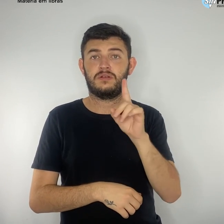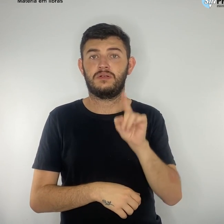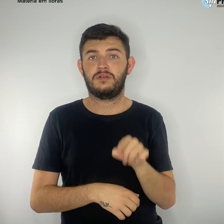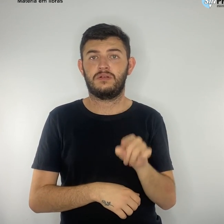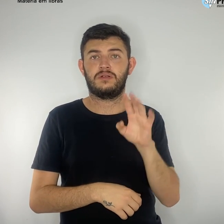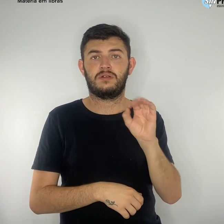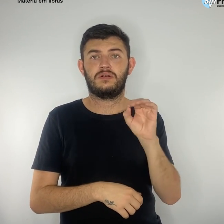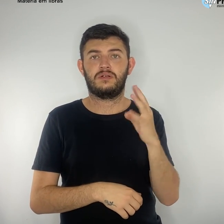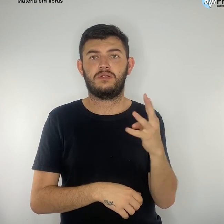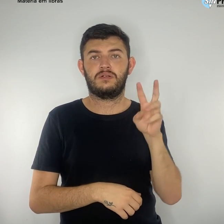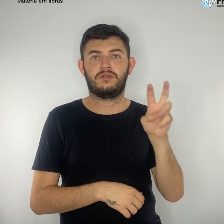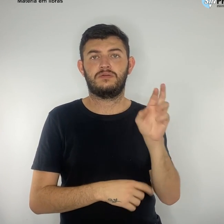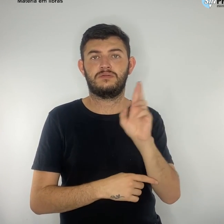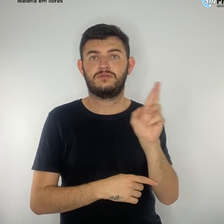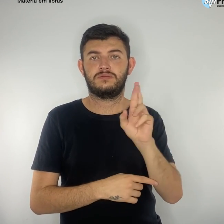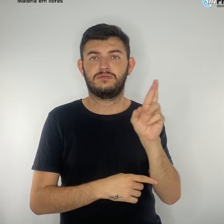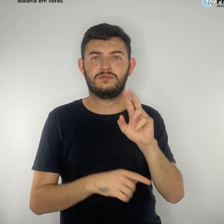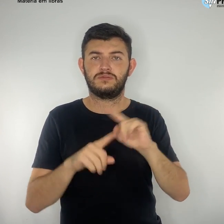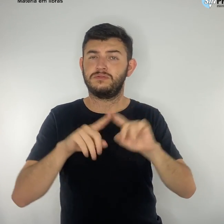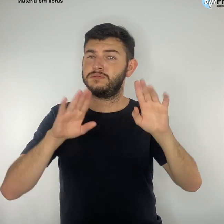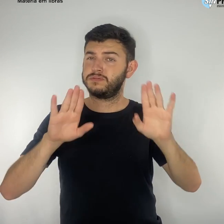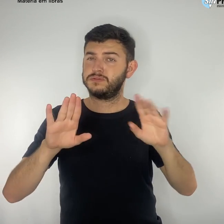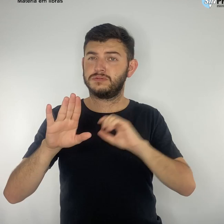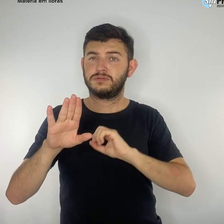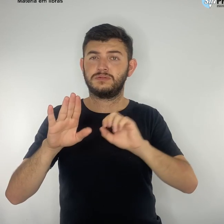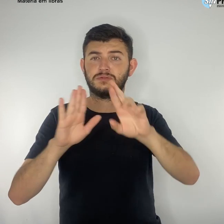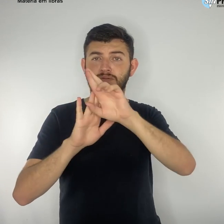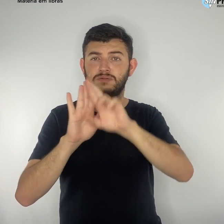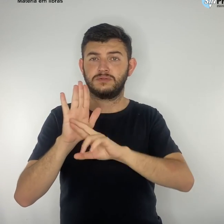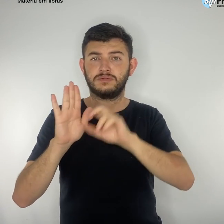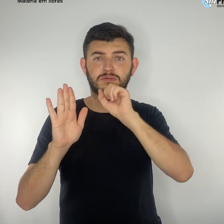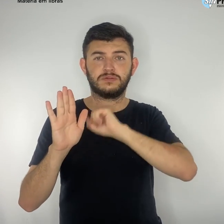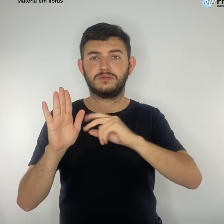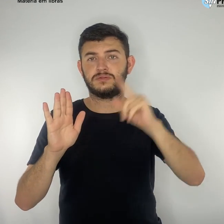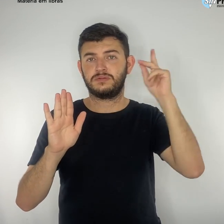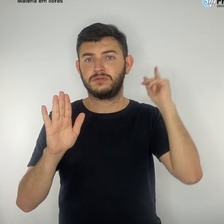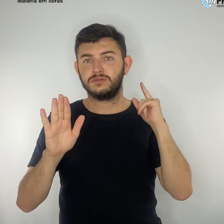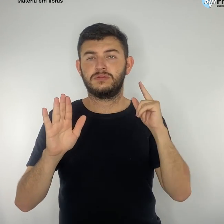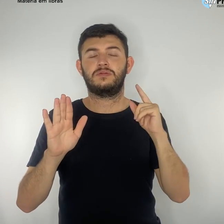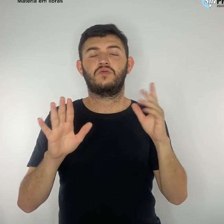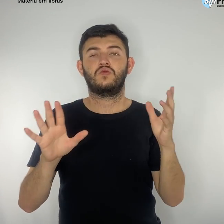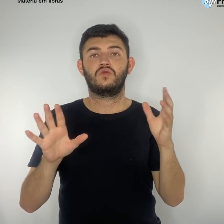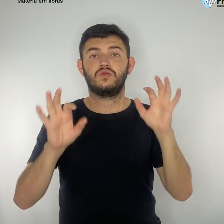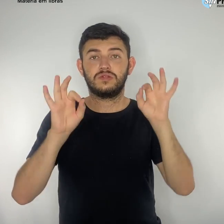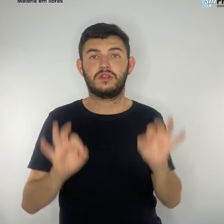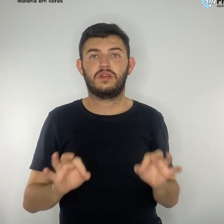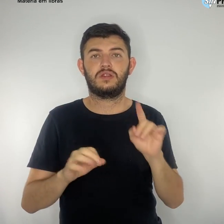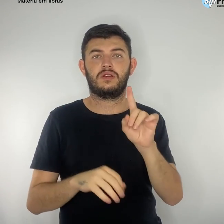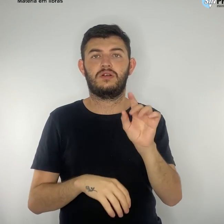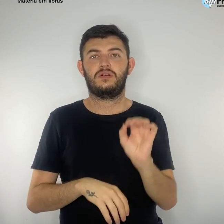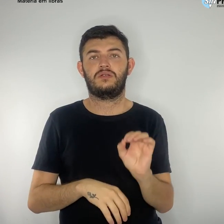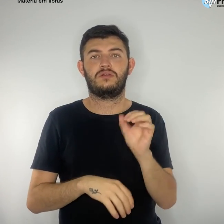1.045. Pela regra antiga, seria de R$ 1.061. Em